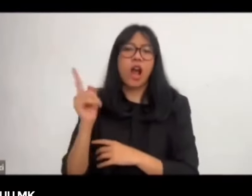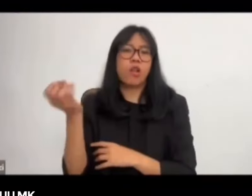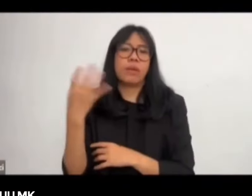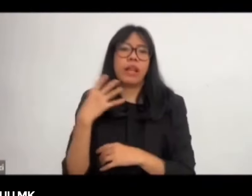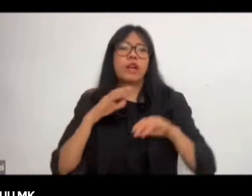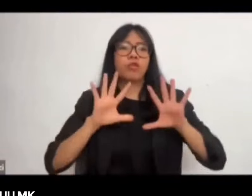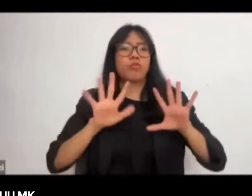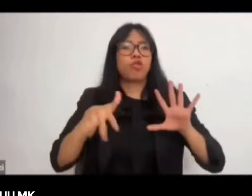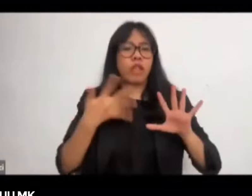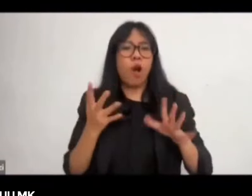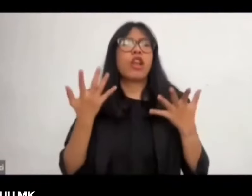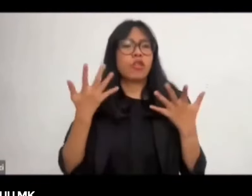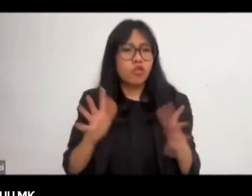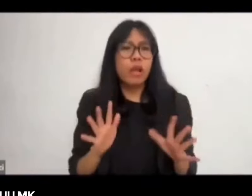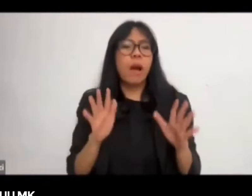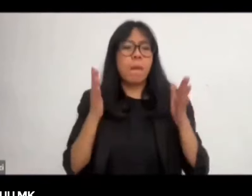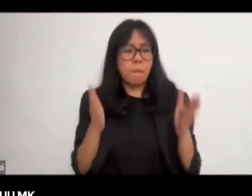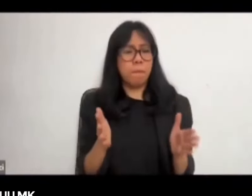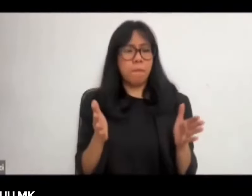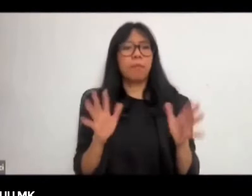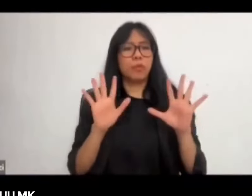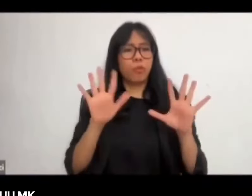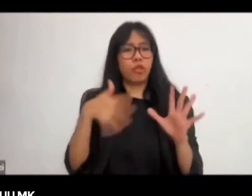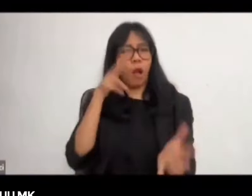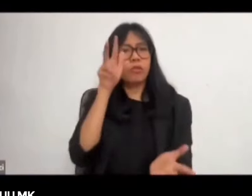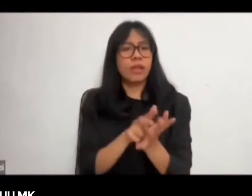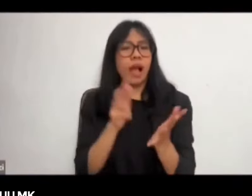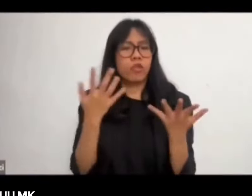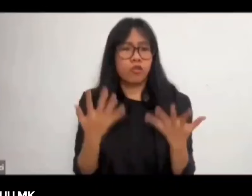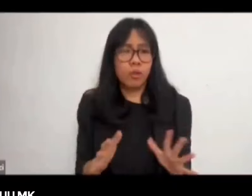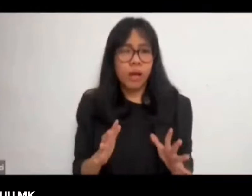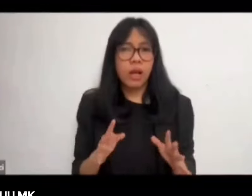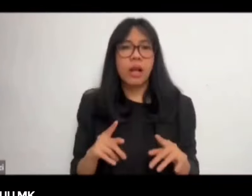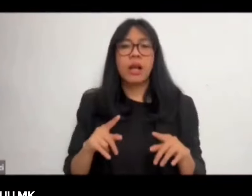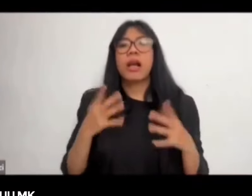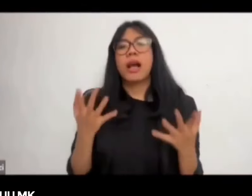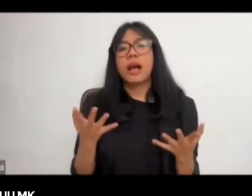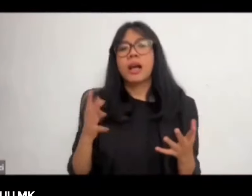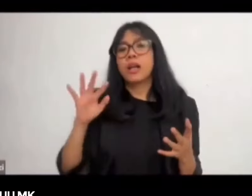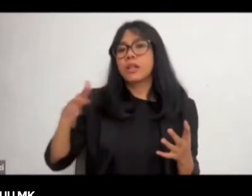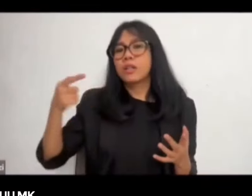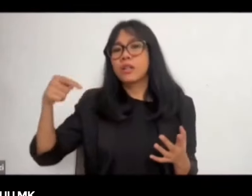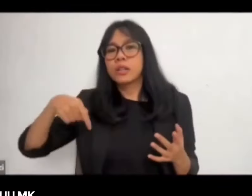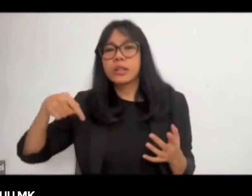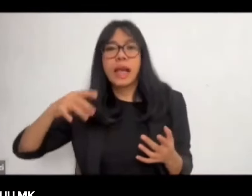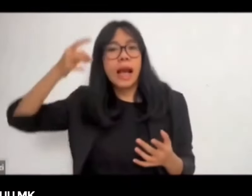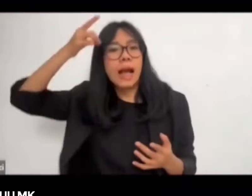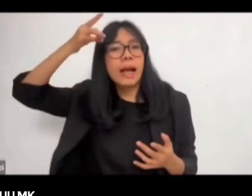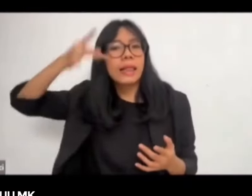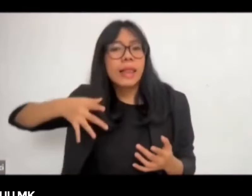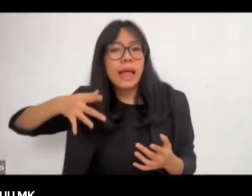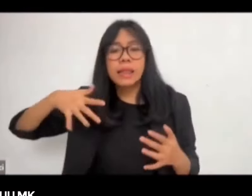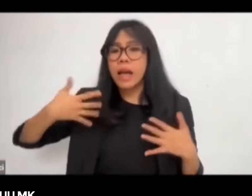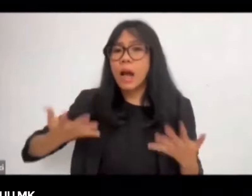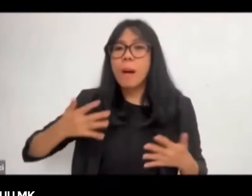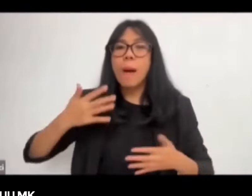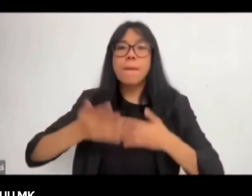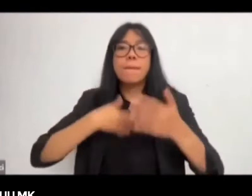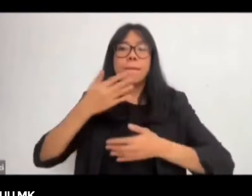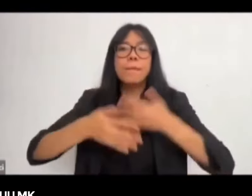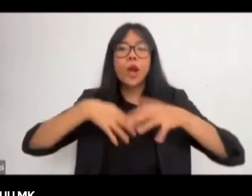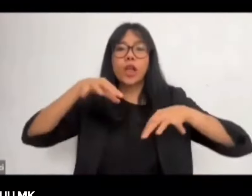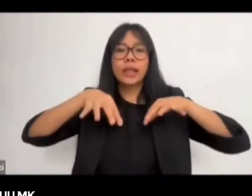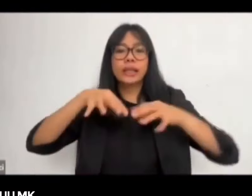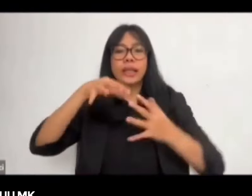tahun. Ya saya. Nah, maka di situ apa yang menjadi ketat? Proses seleksinya.